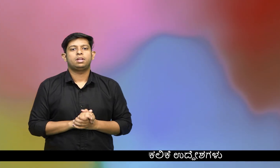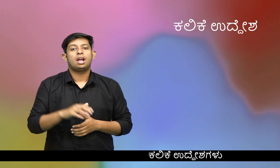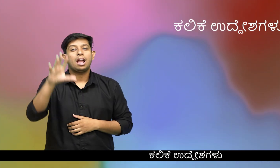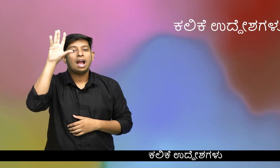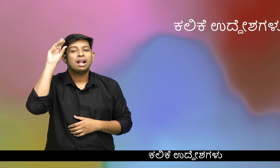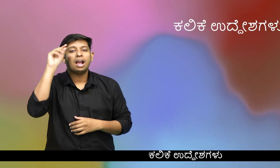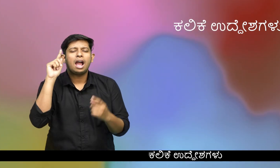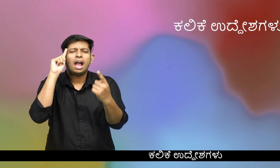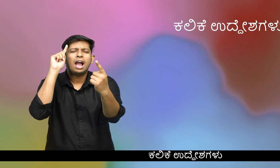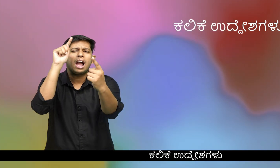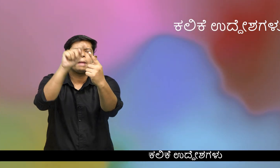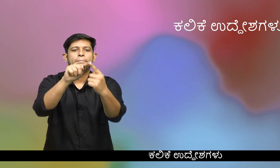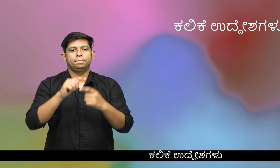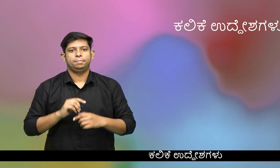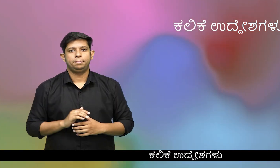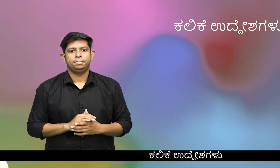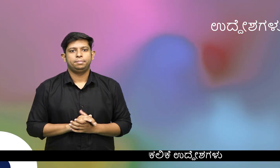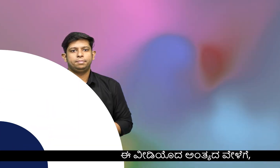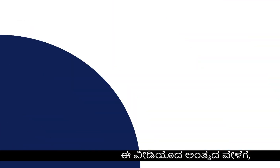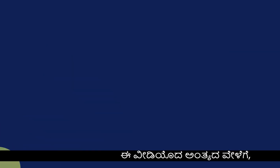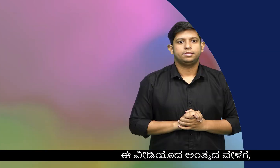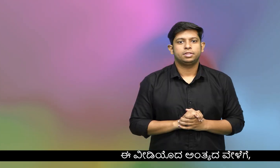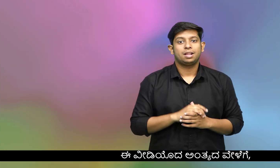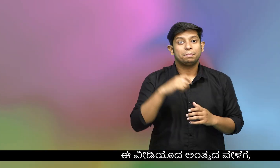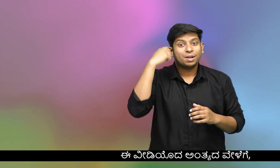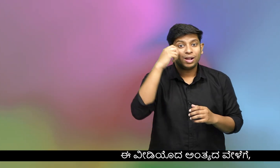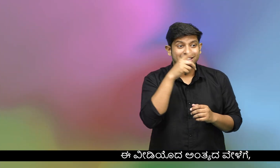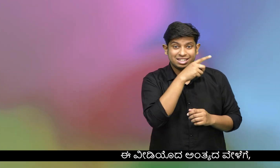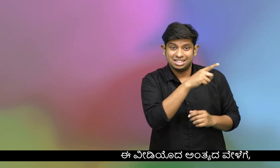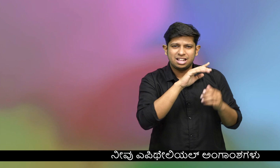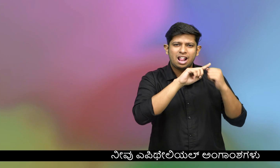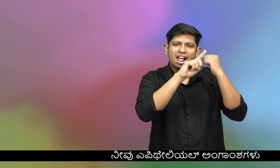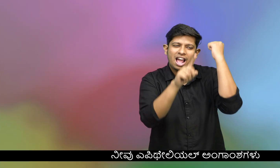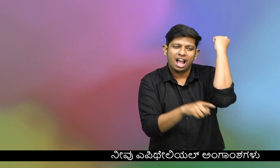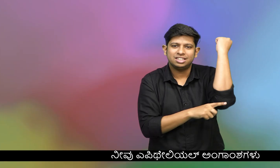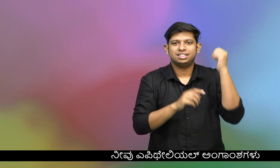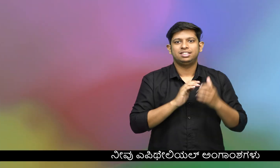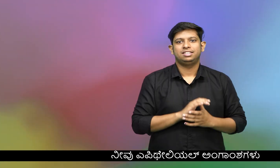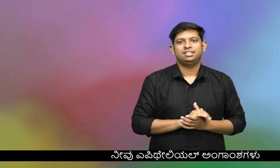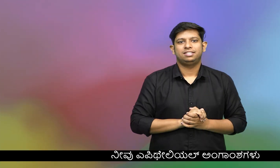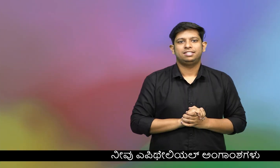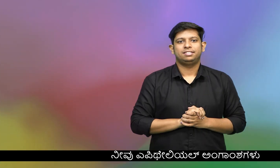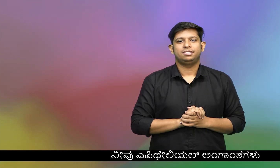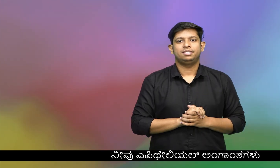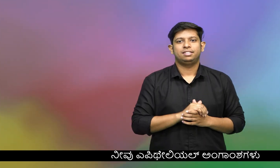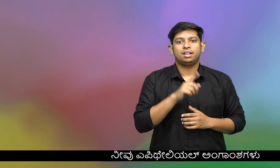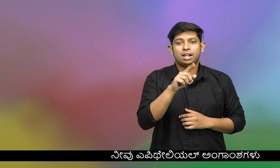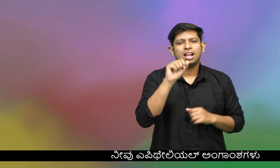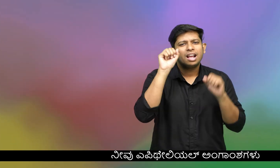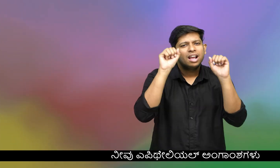ಕಲಿಕೆಯ ಉದ್ದೇಶಗಳು: ಈ ವಿಡಿಯೋದ ಅತ್ಯಂತ ವೇಳೆಗೆ ನೀವು ಎಪಿಥಿಯಲ್ ಅಂಗಾಂಶಗಳು